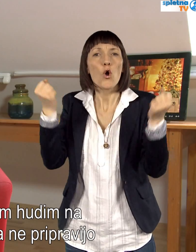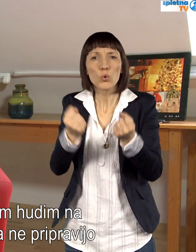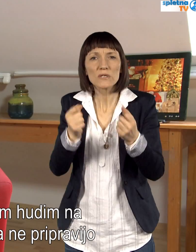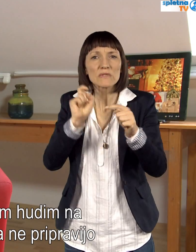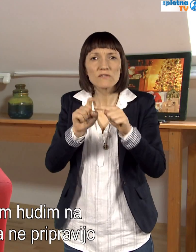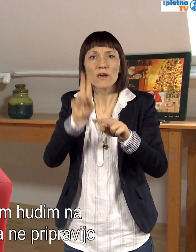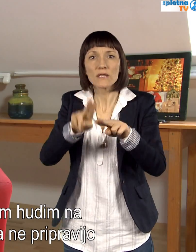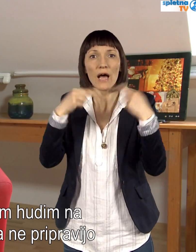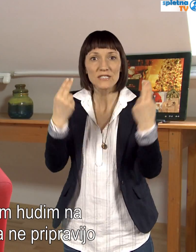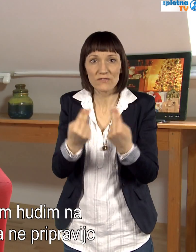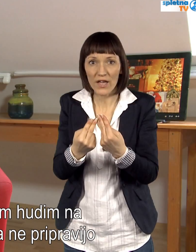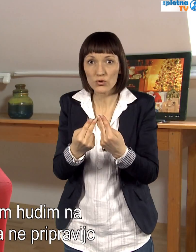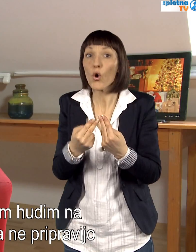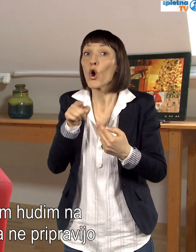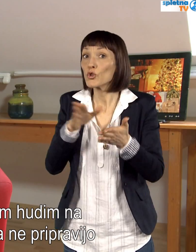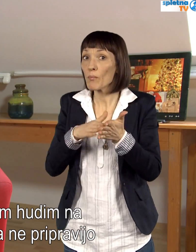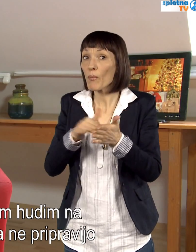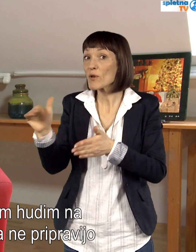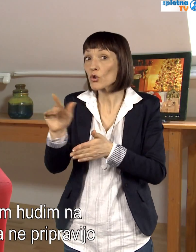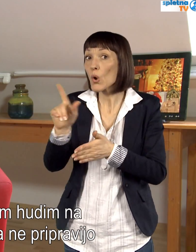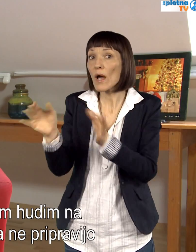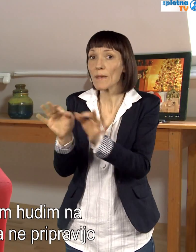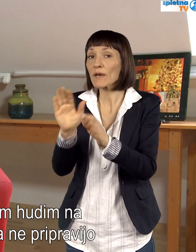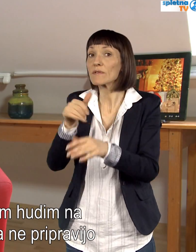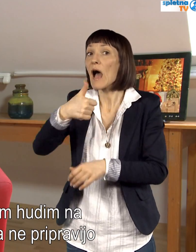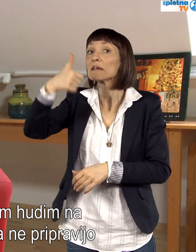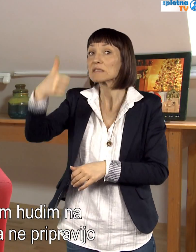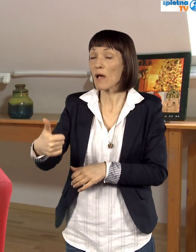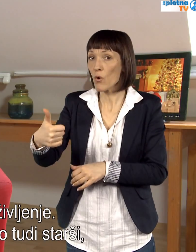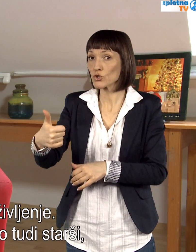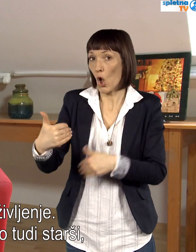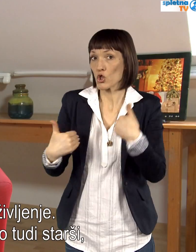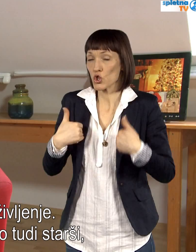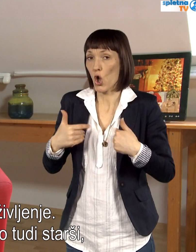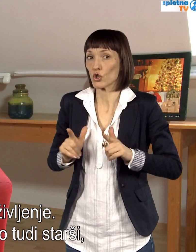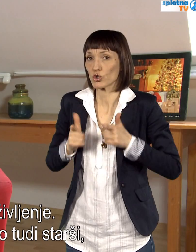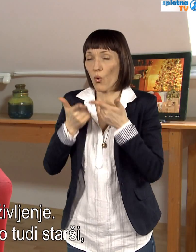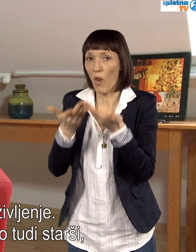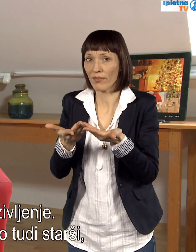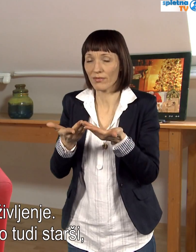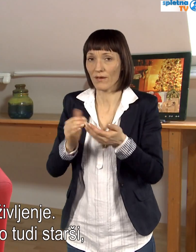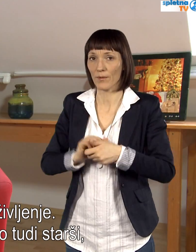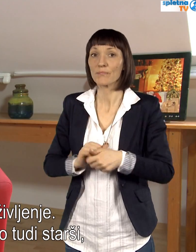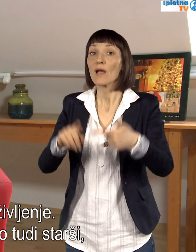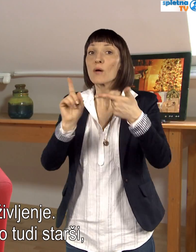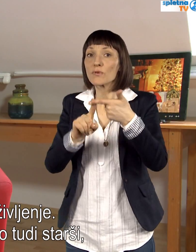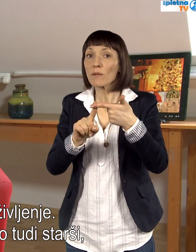vsem hudim na svetu, s tem pa otroka ne pripravijo na neko samostojno odraslo